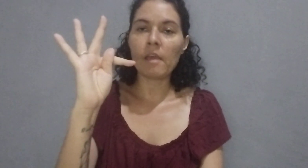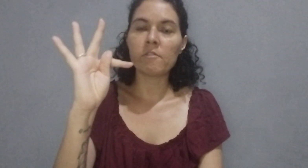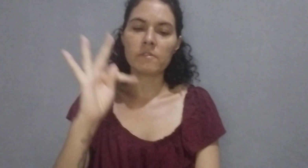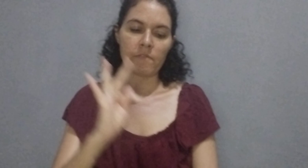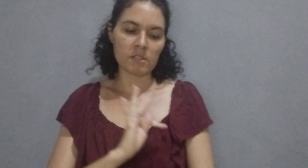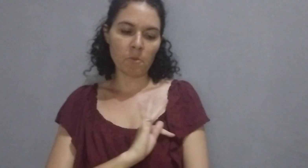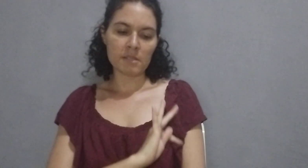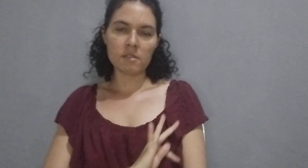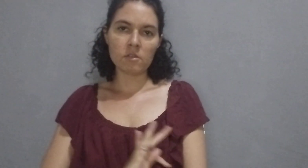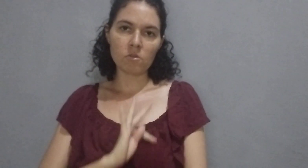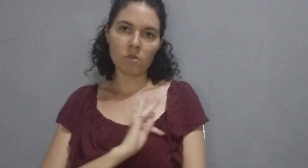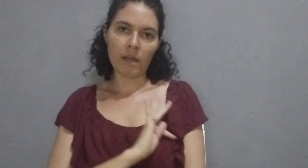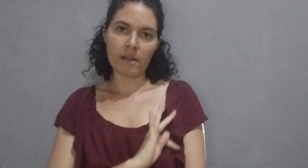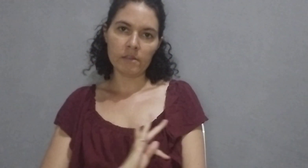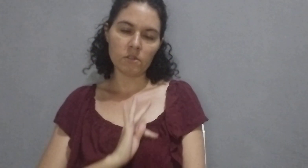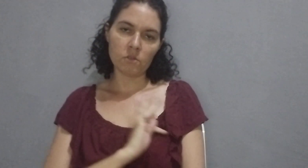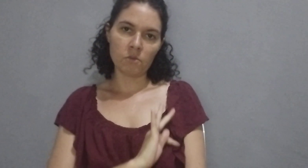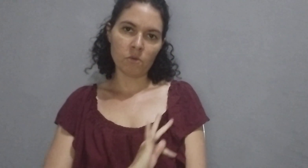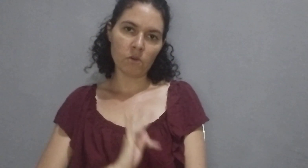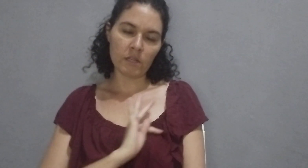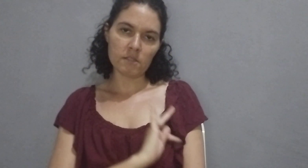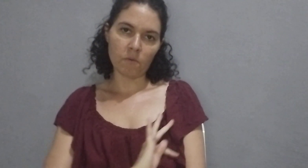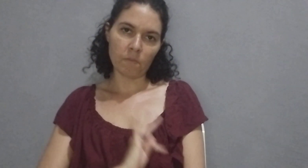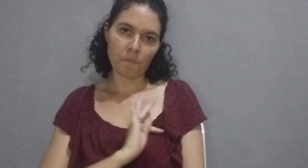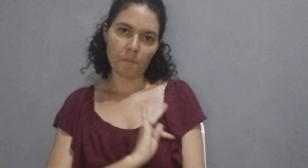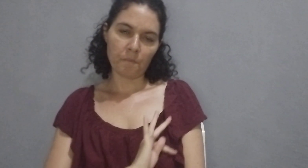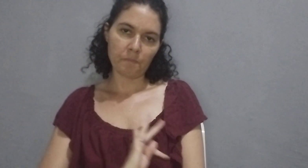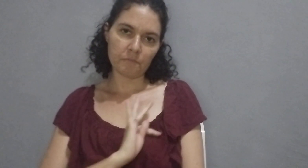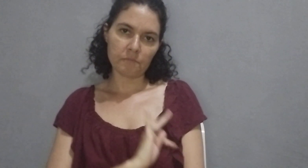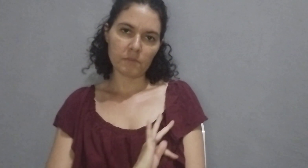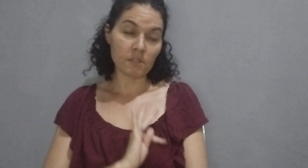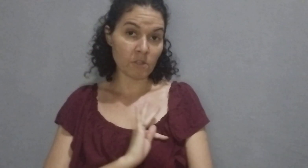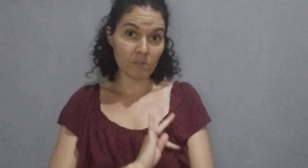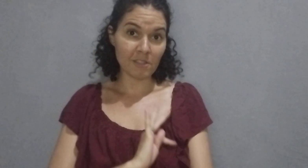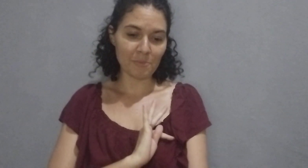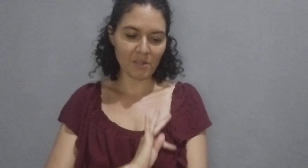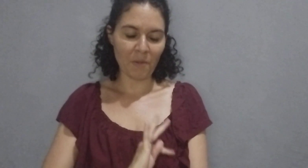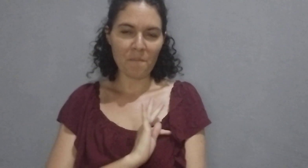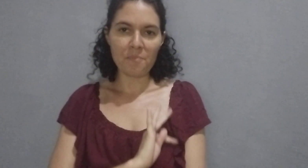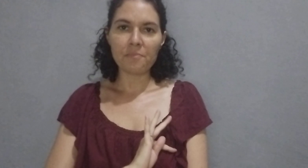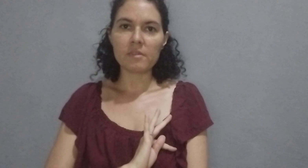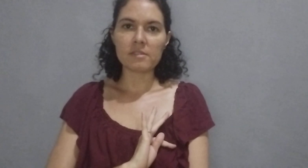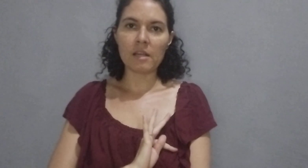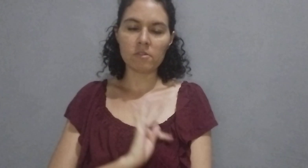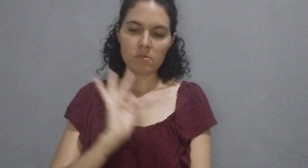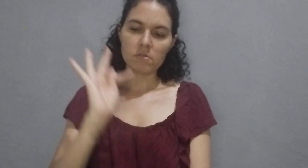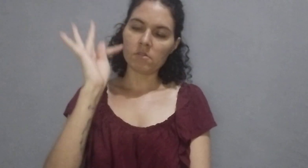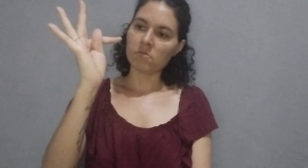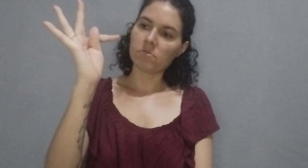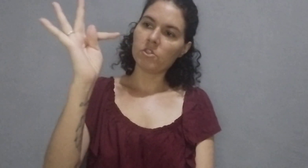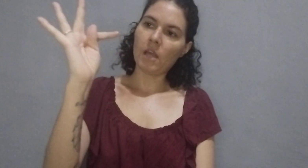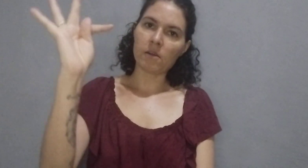aí, você vai fazer uma circular no coração. Vocês já vão entender por quê. Certo? Então, Tiago.